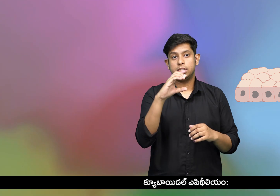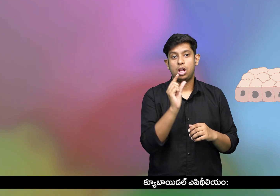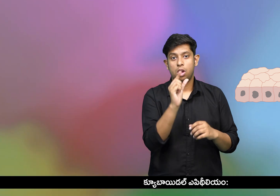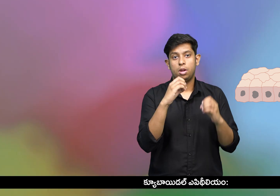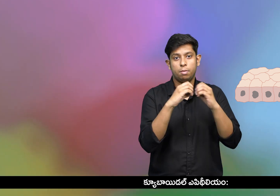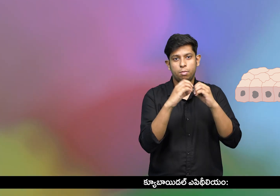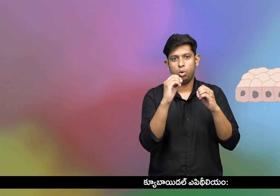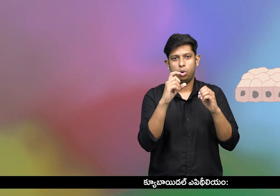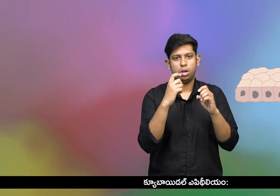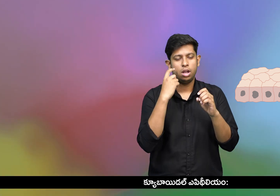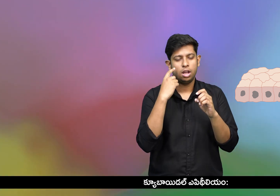క్యూబాయిడల్ ఎపిథీలియం.